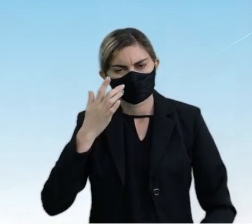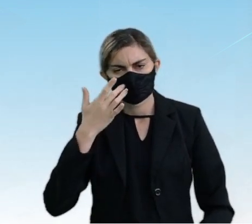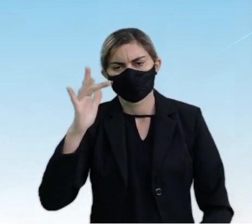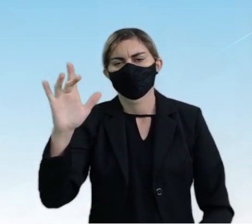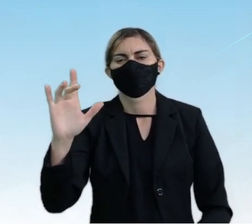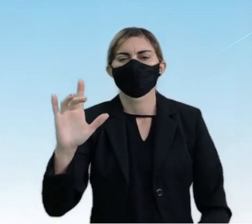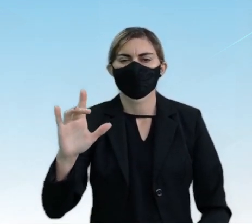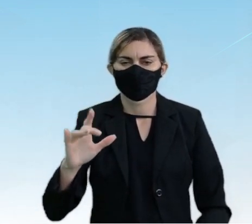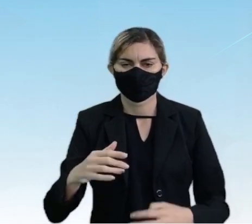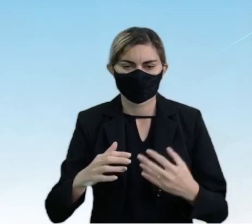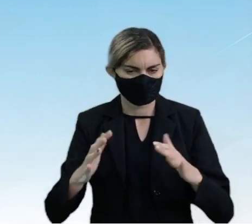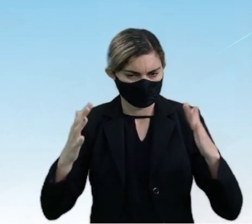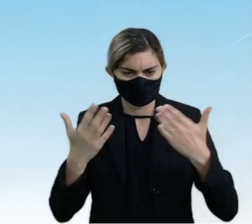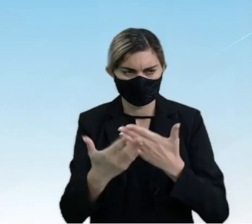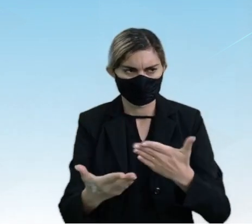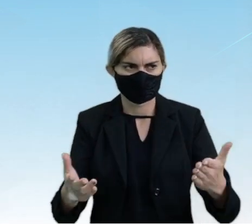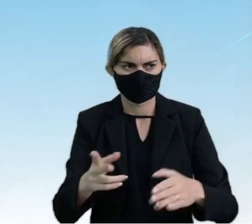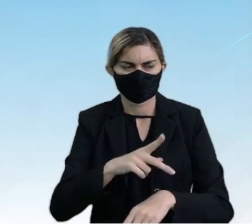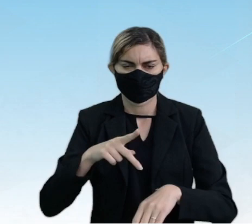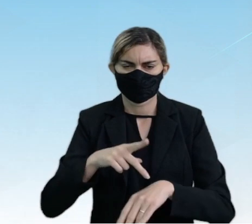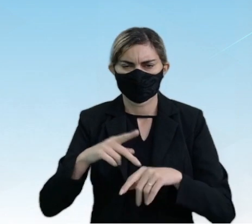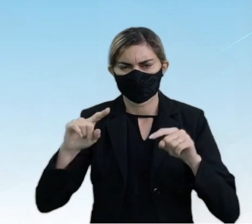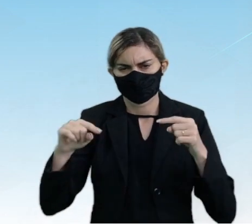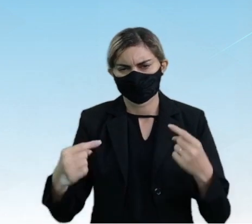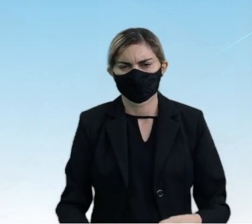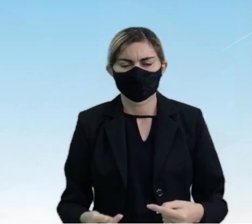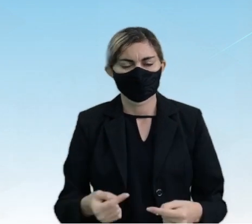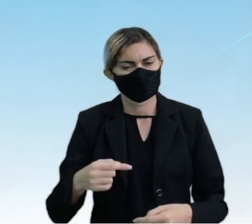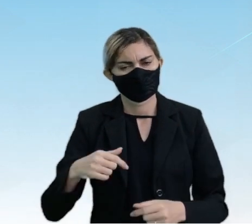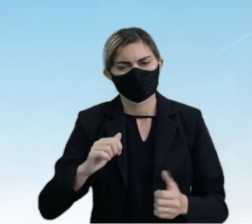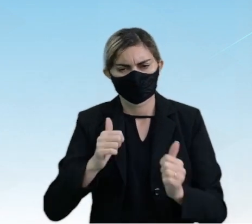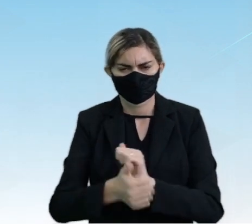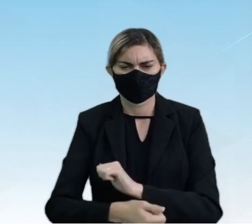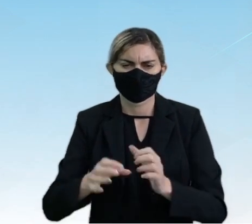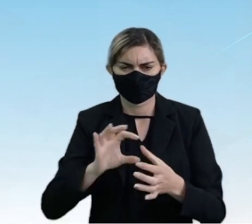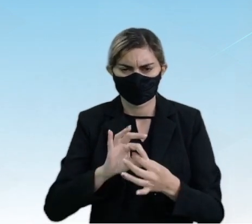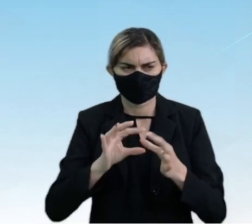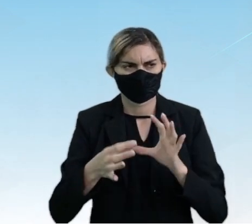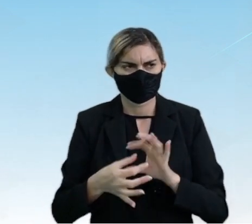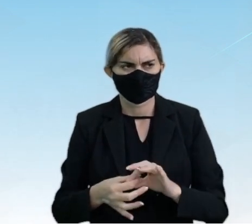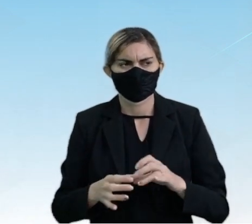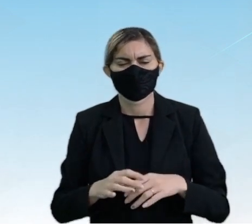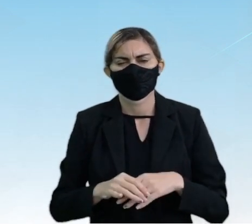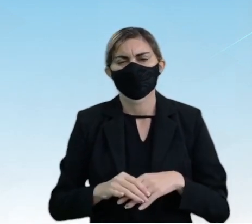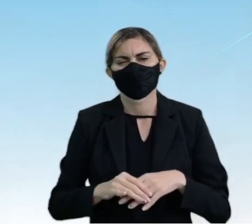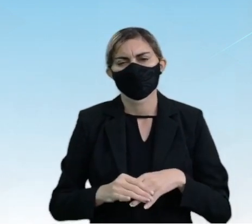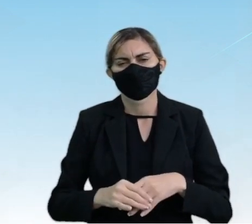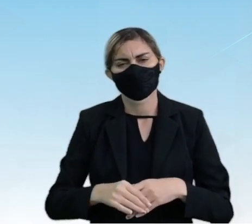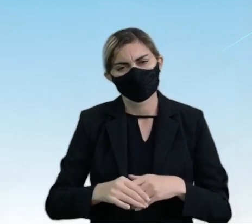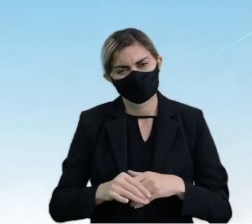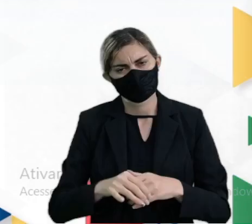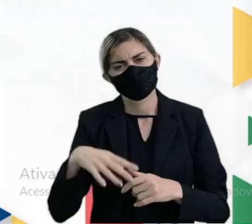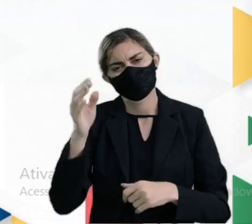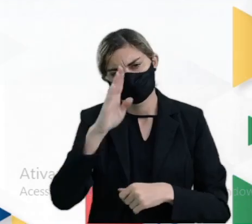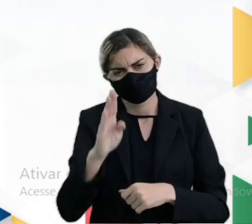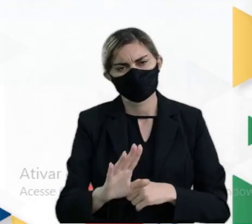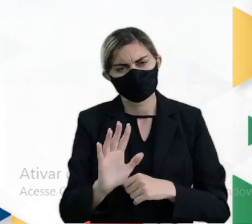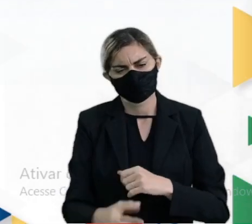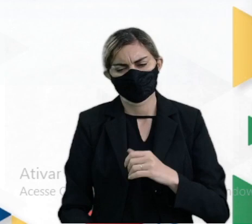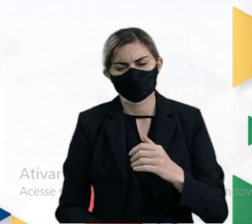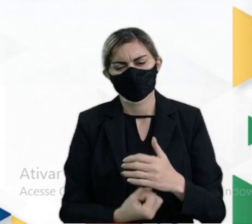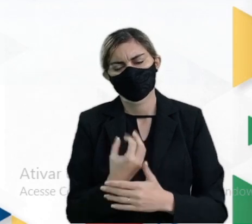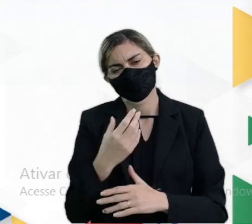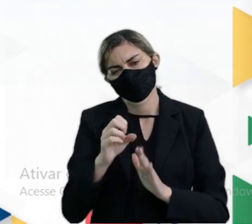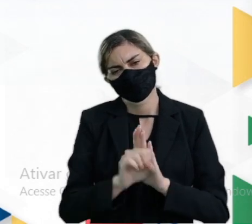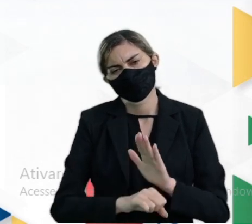peito e honrar o seu país numa competição aí de nível de Jogos Olímpicos ou de Jogos Mundial. Tá? No Brasil ela já veio surgir no início do